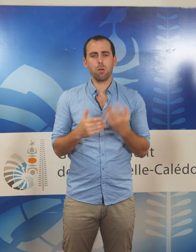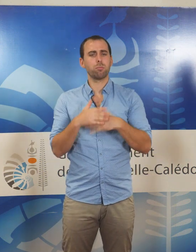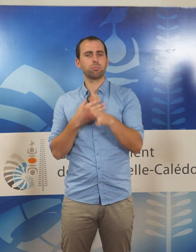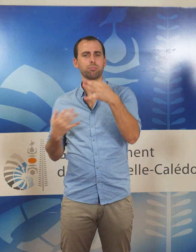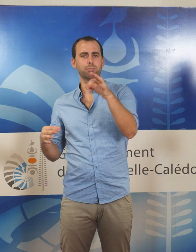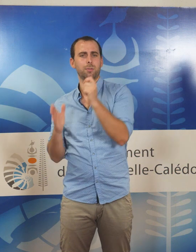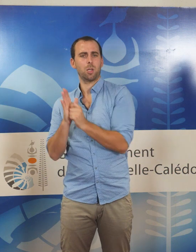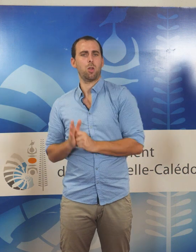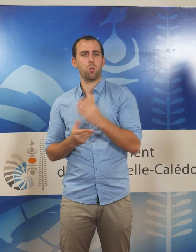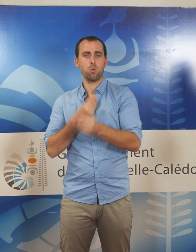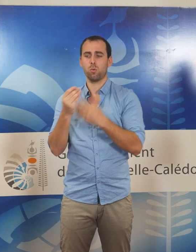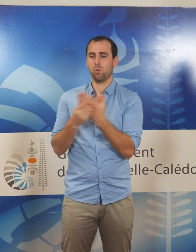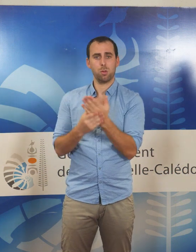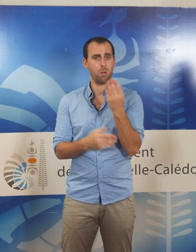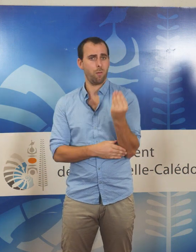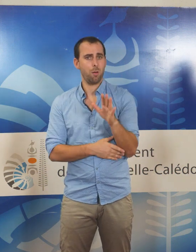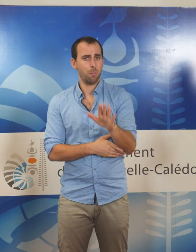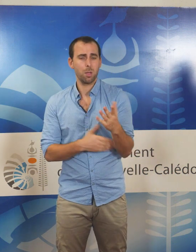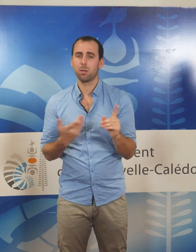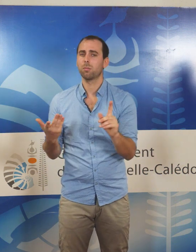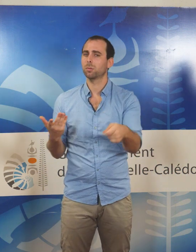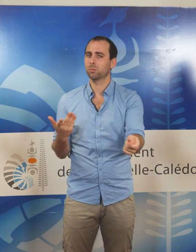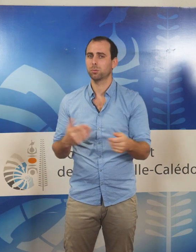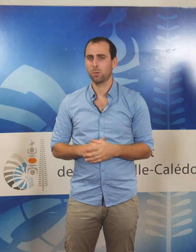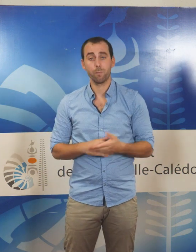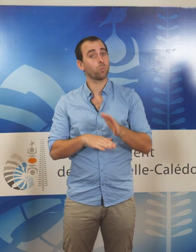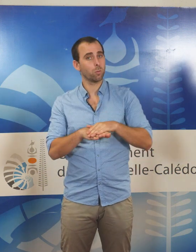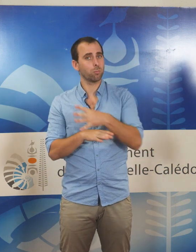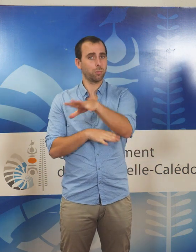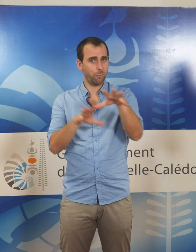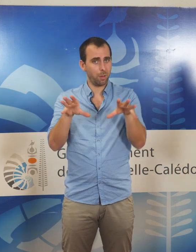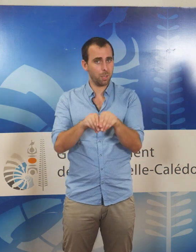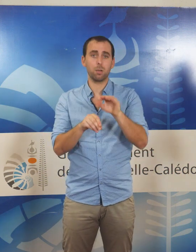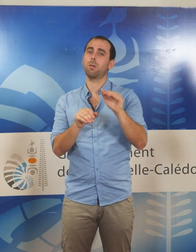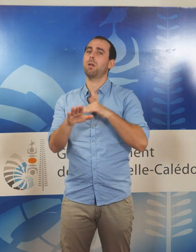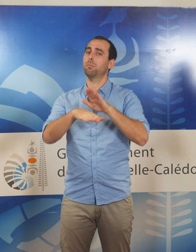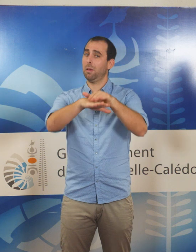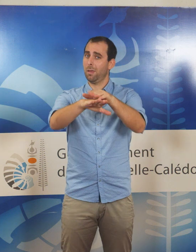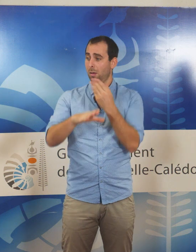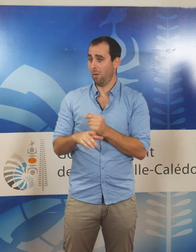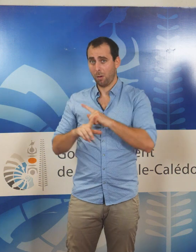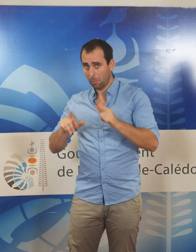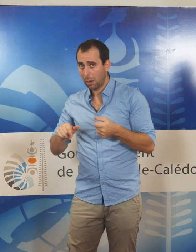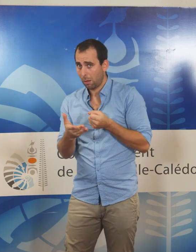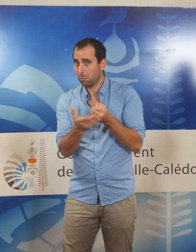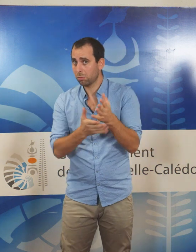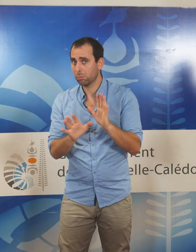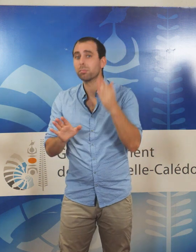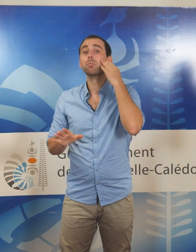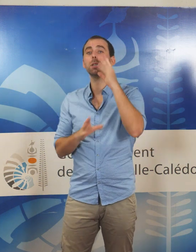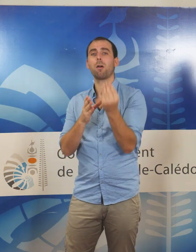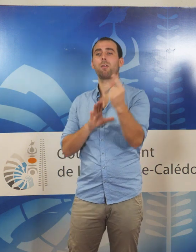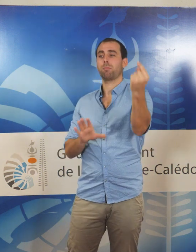dossiers des enfants concernés, mais que par contre les familles étaient prévenues parce qu'il est évident que si un enfant ne se présente pas à l'école,